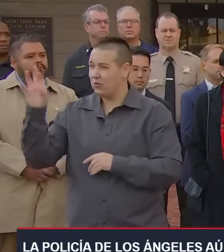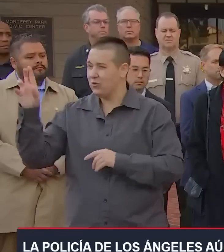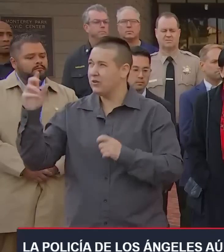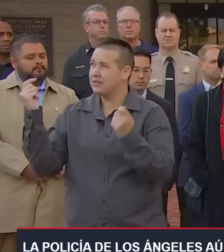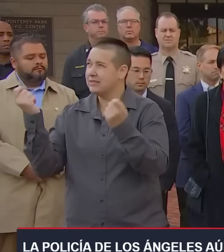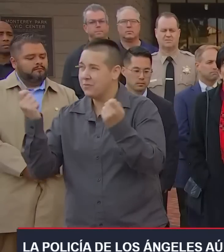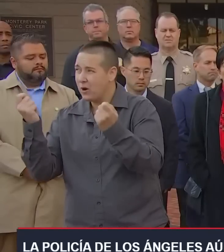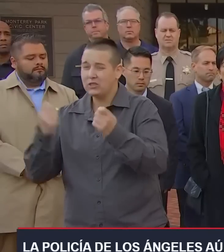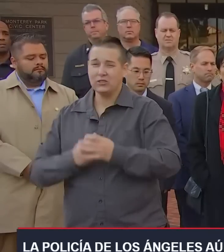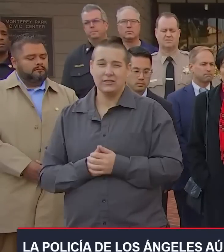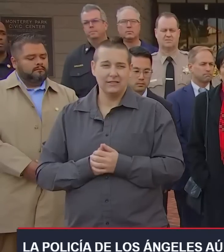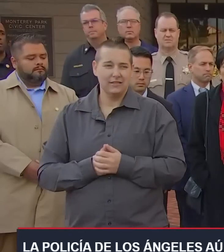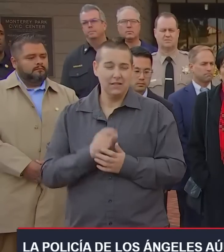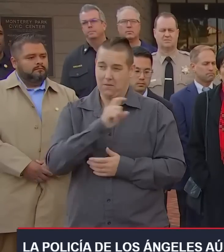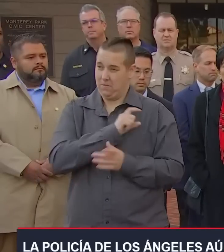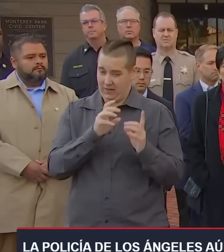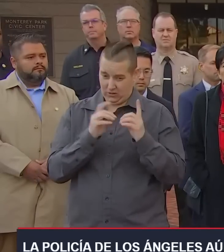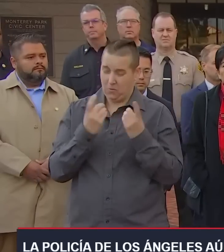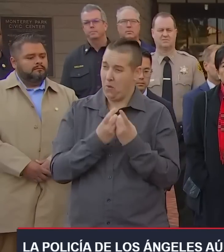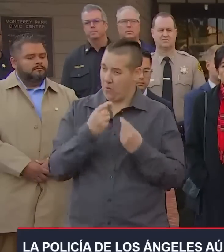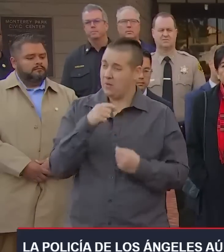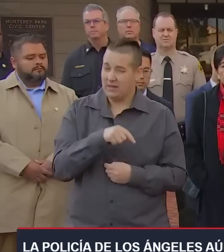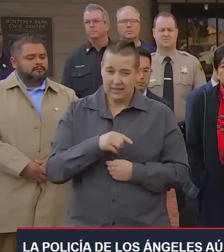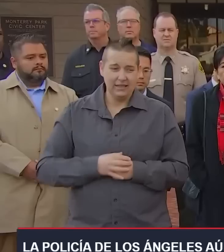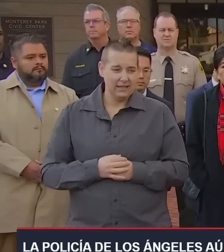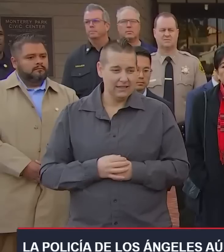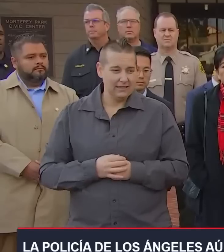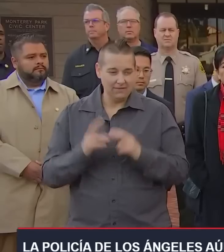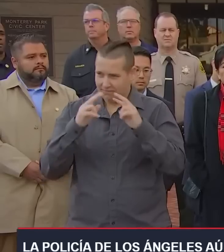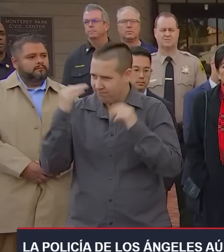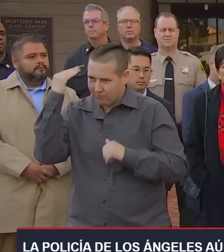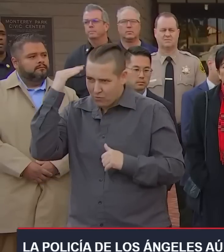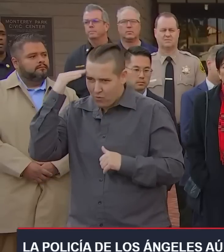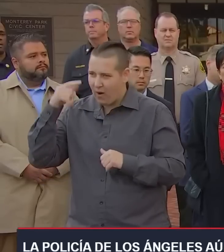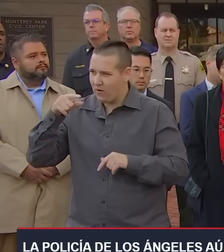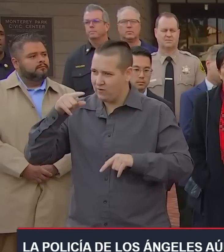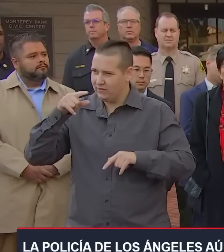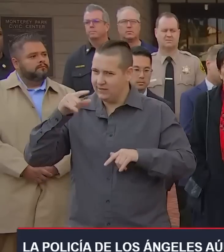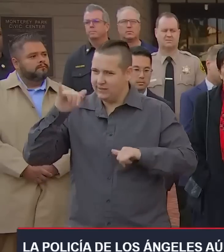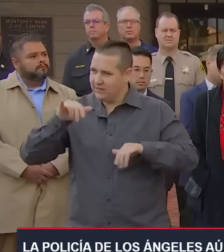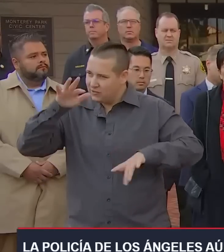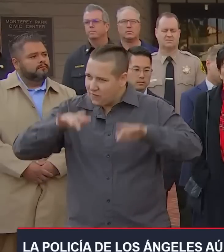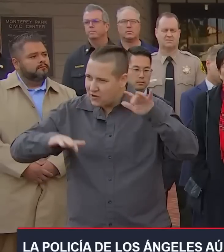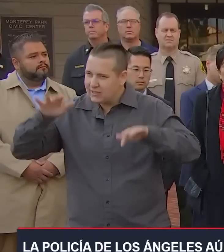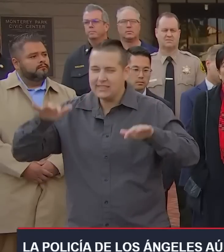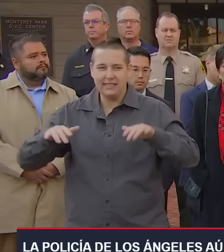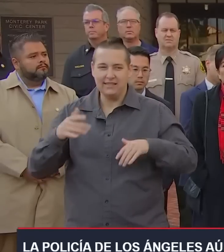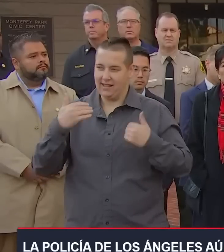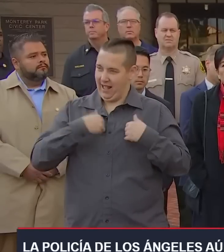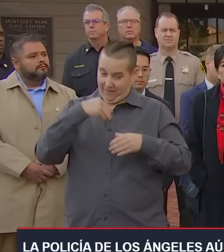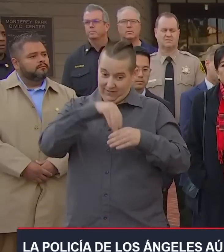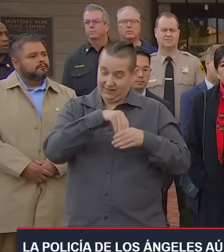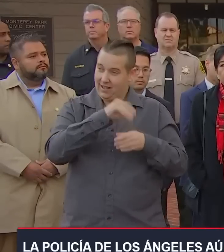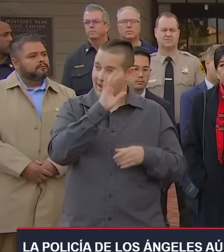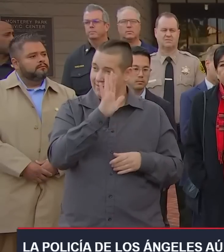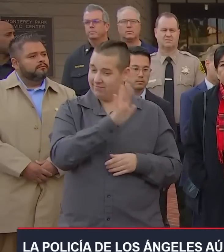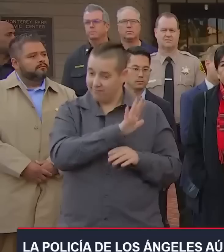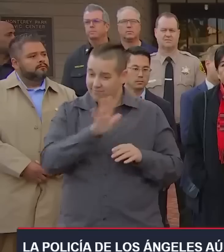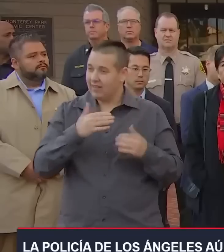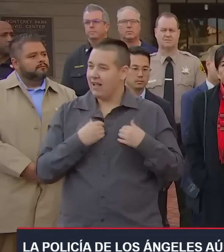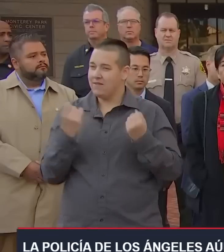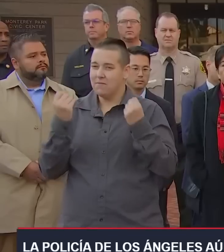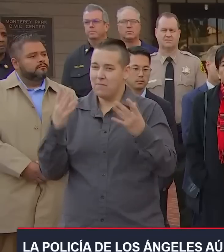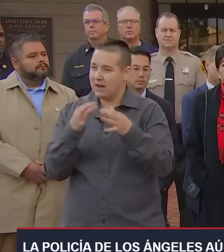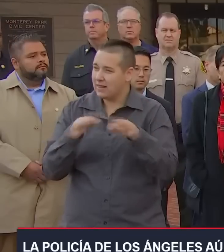ayer comenzamos la celebración del año nuevo lunar y el departamento de policía